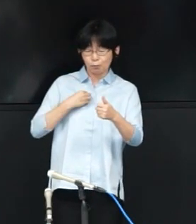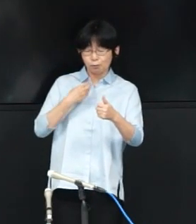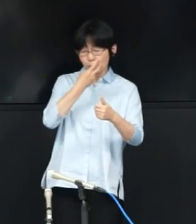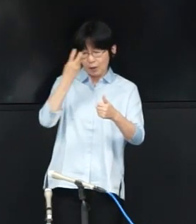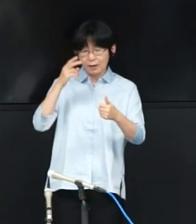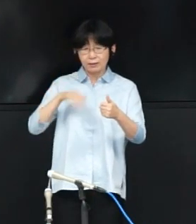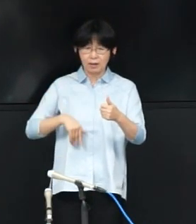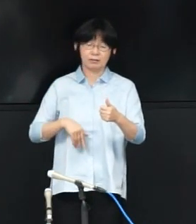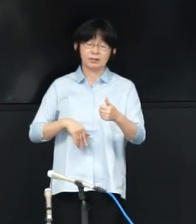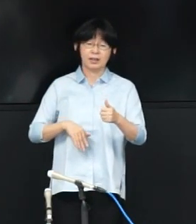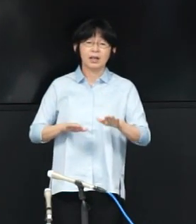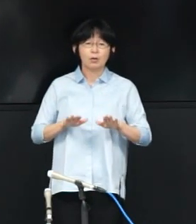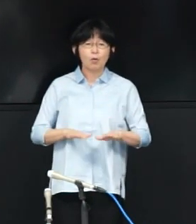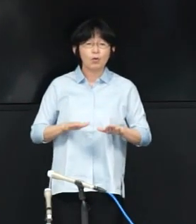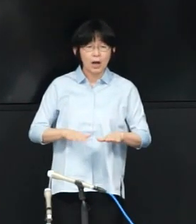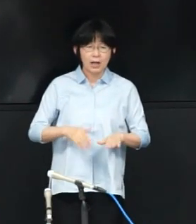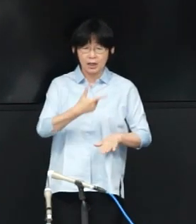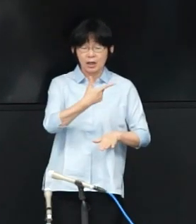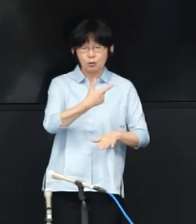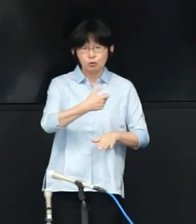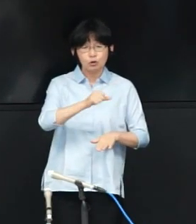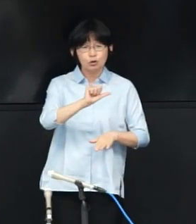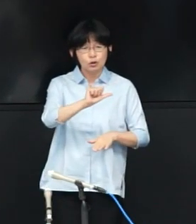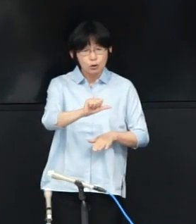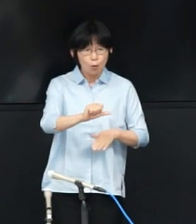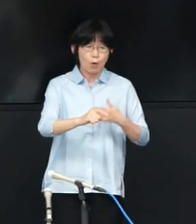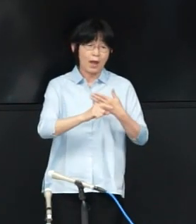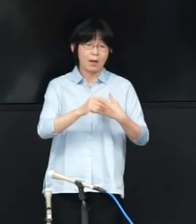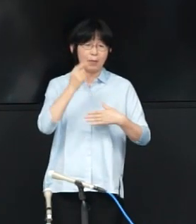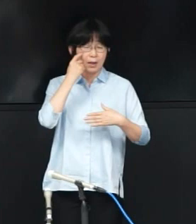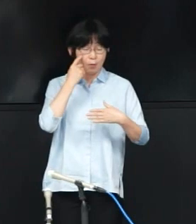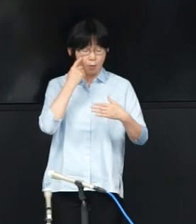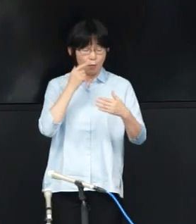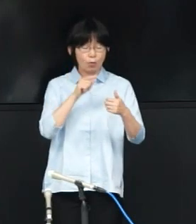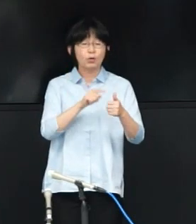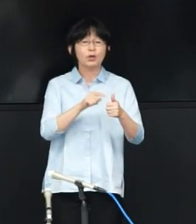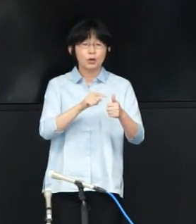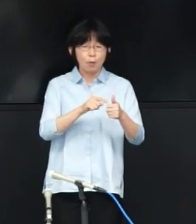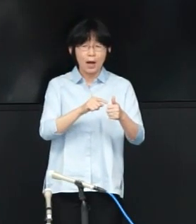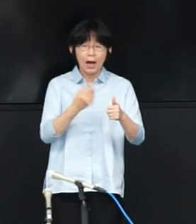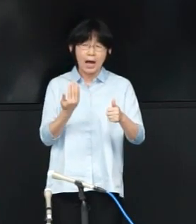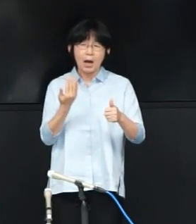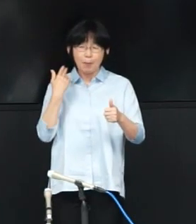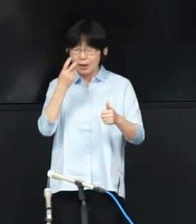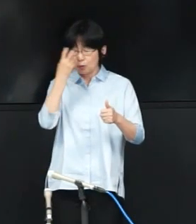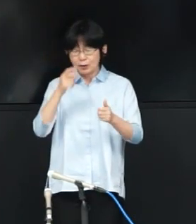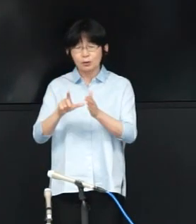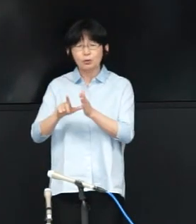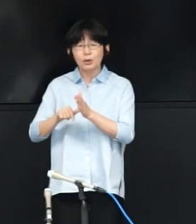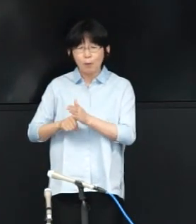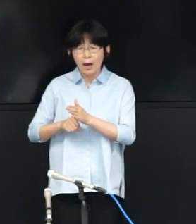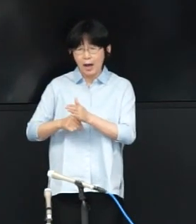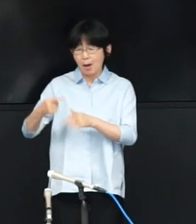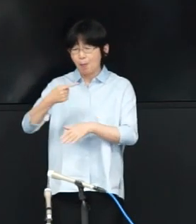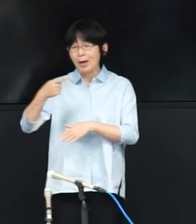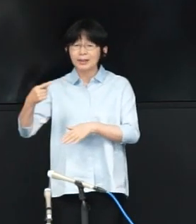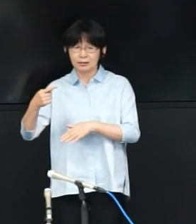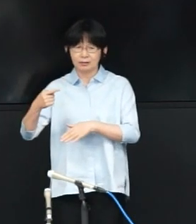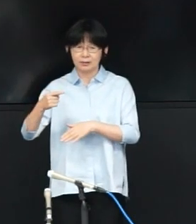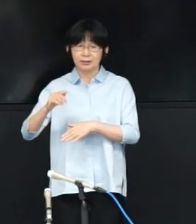例目の方はその時は一旦 PCR は陰性でございました。ところが本